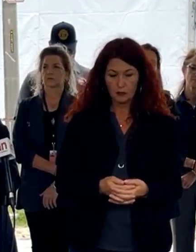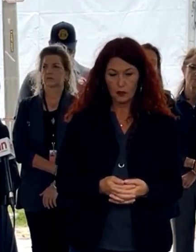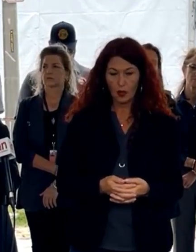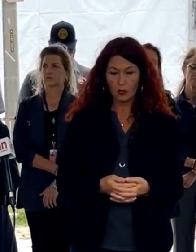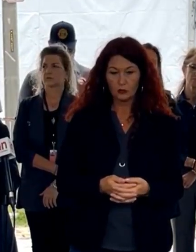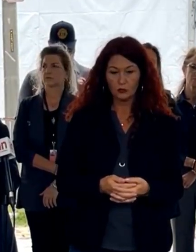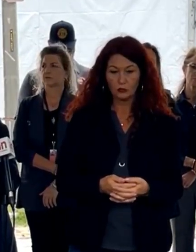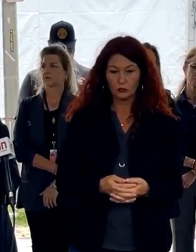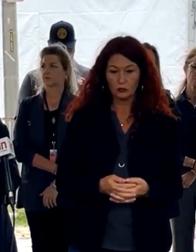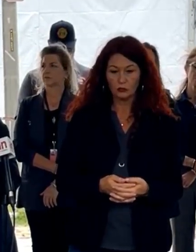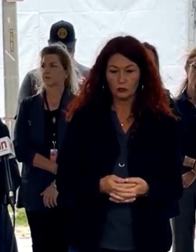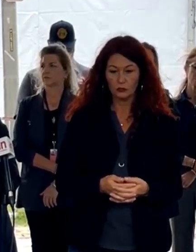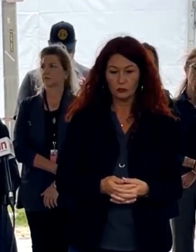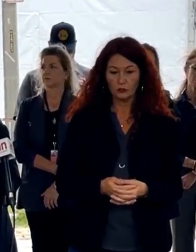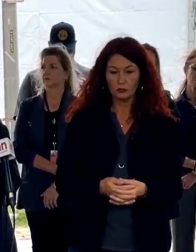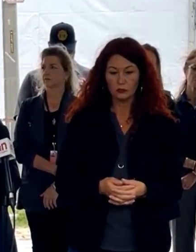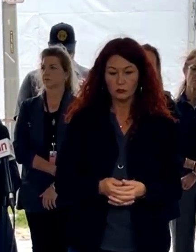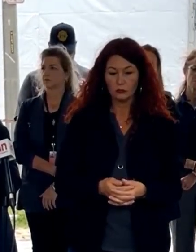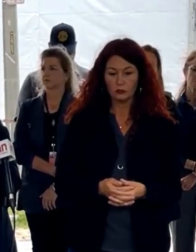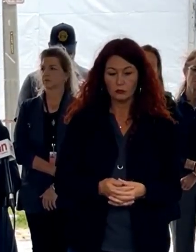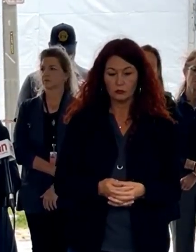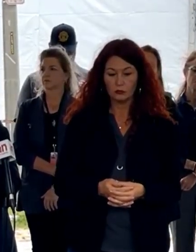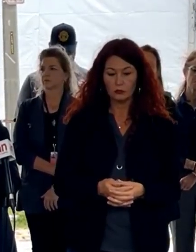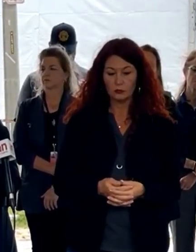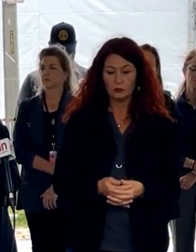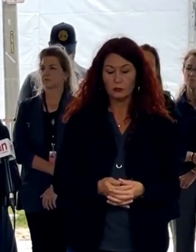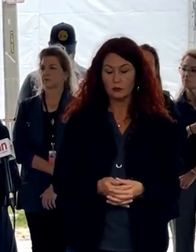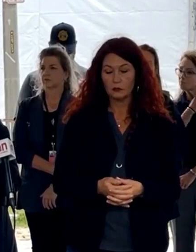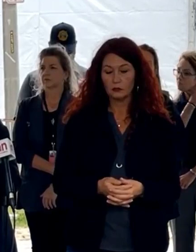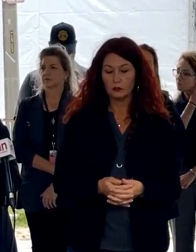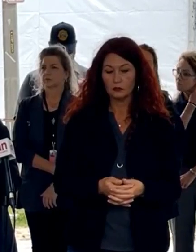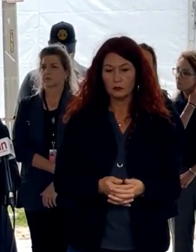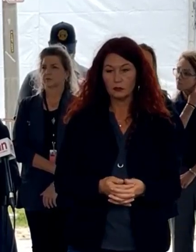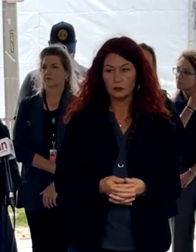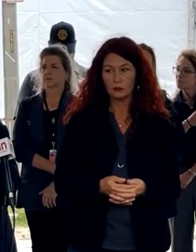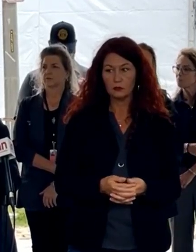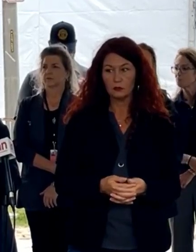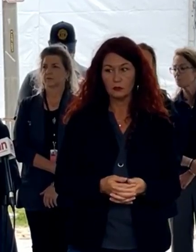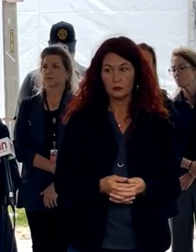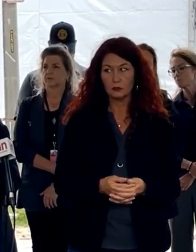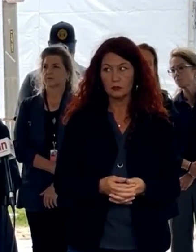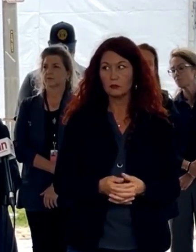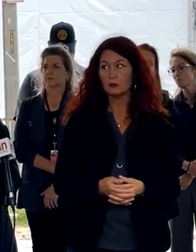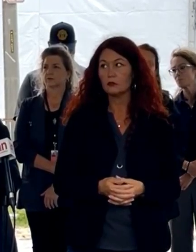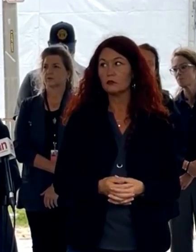de usar los fondos y estamos trabajando juntos para que